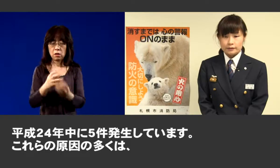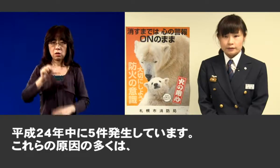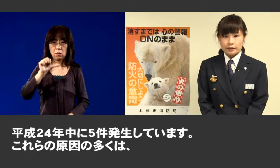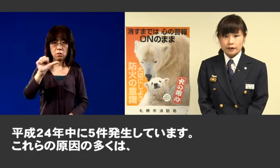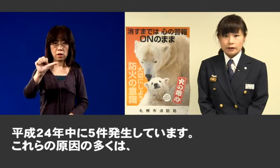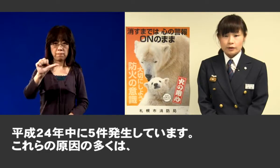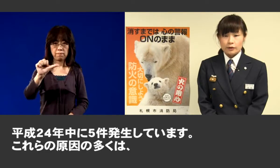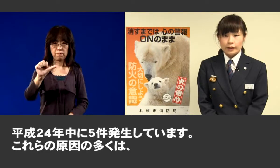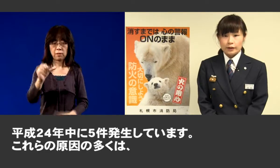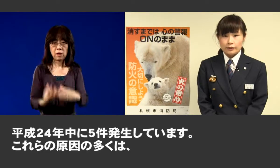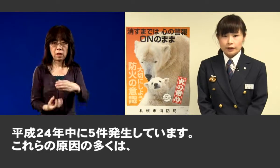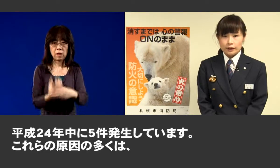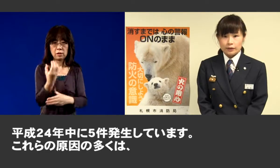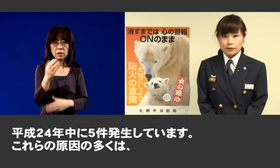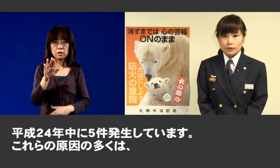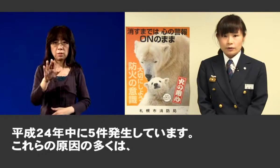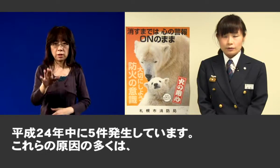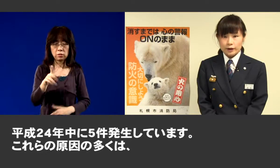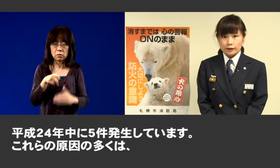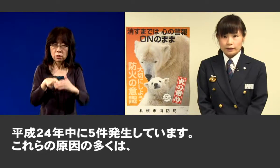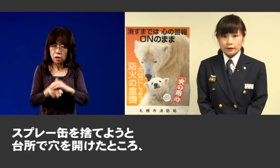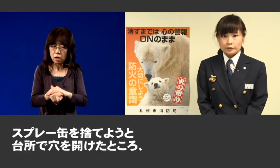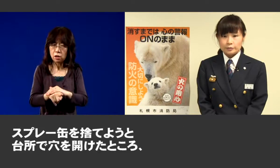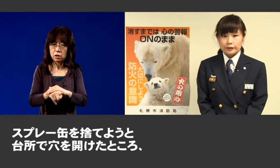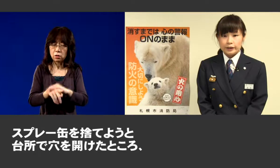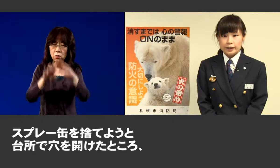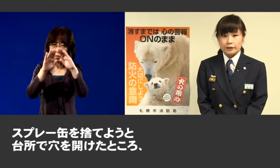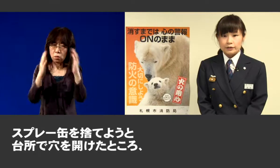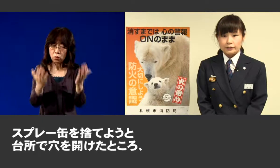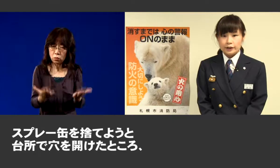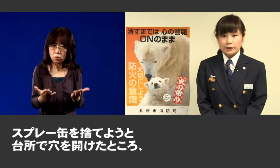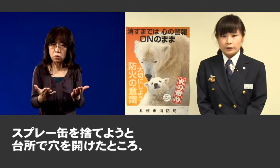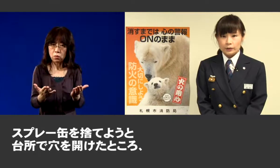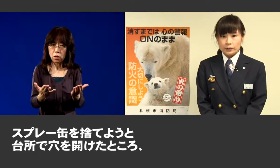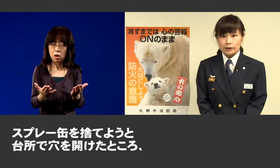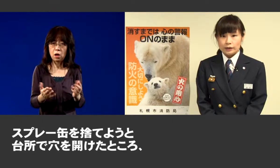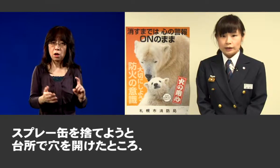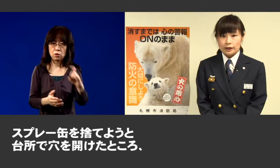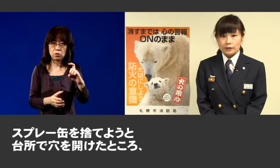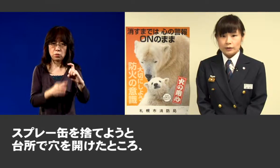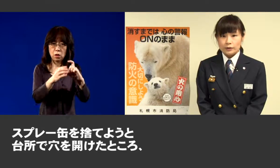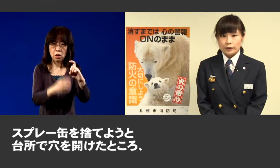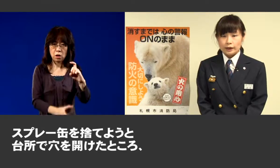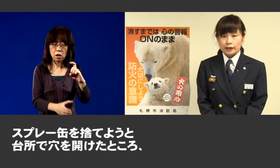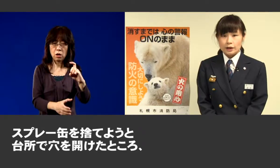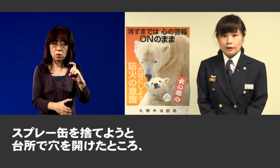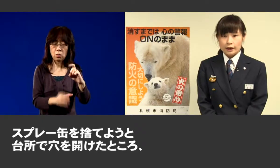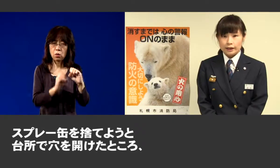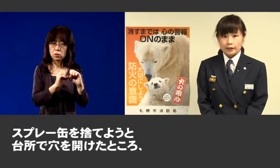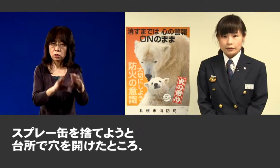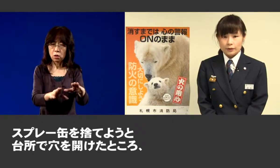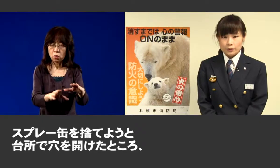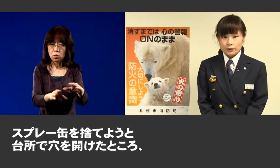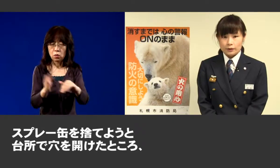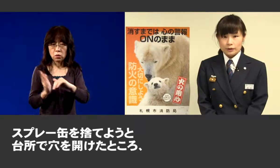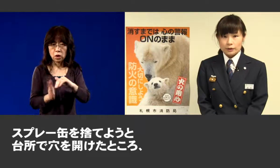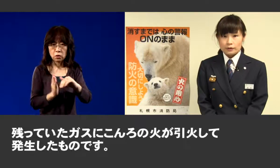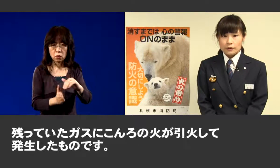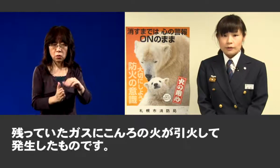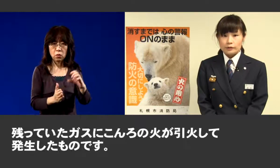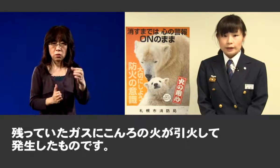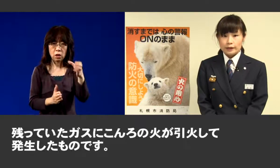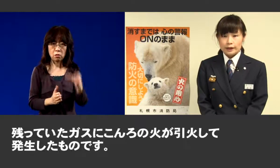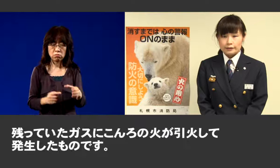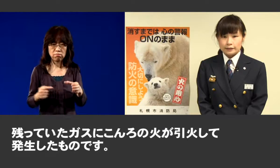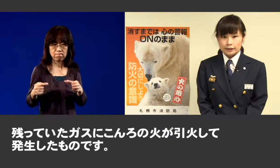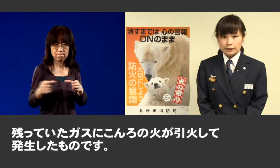。これらの原因の多くはスプレー缶を捨てようと台所で穴を開けたところ、